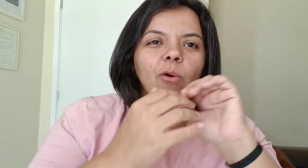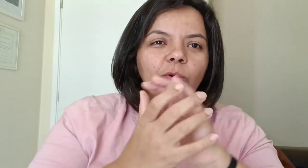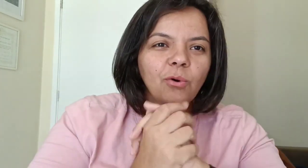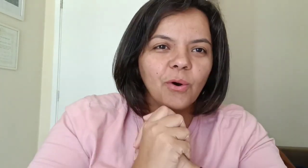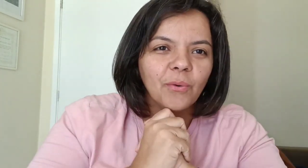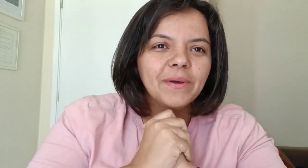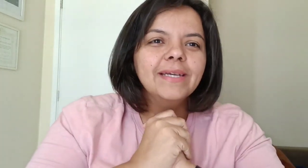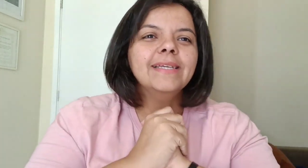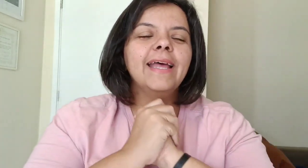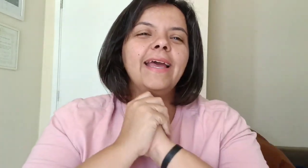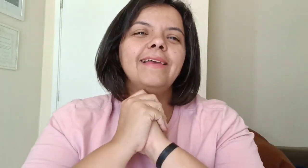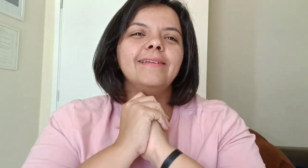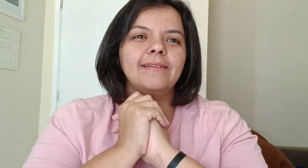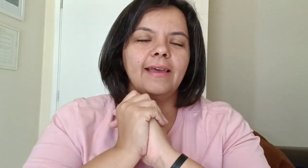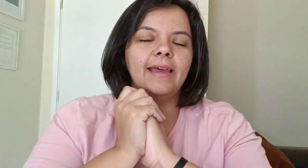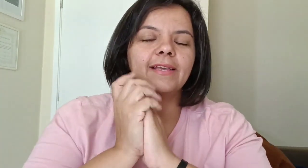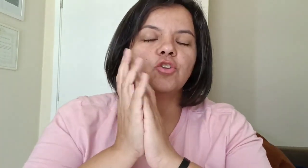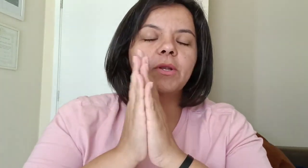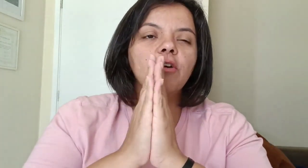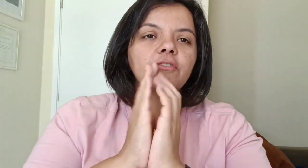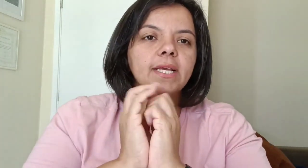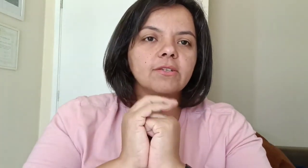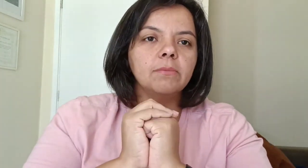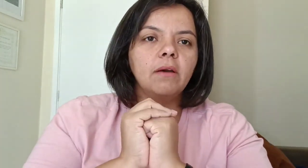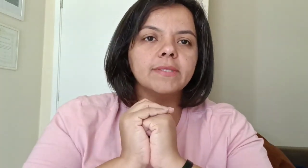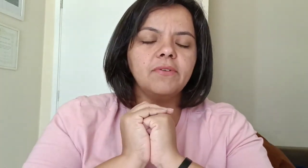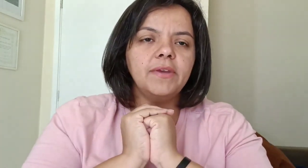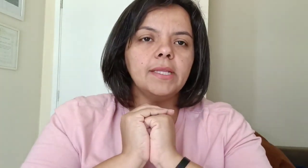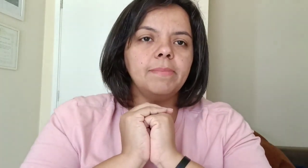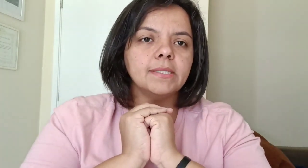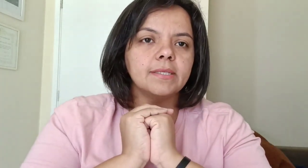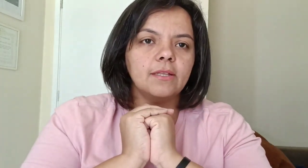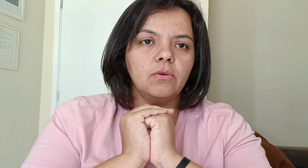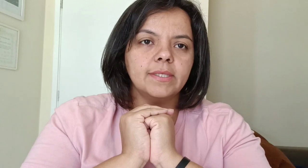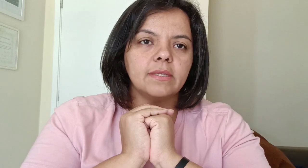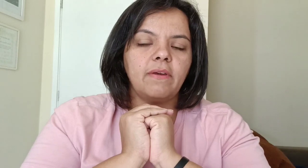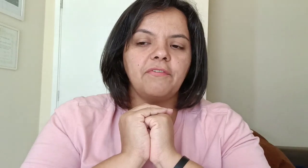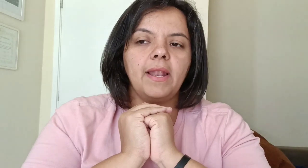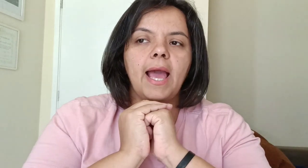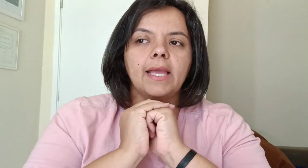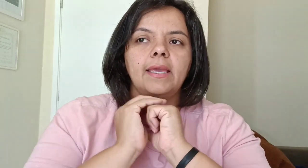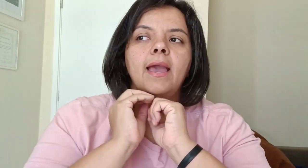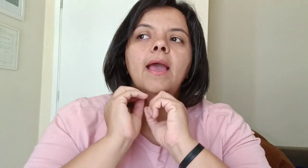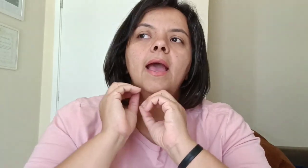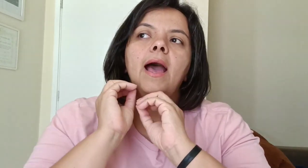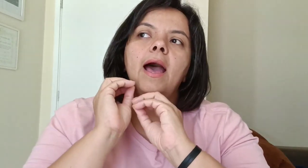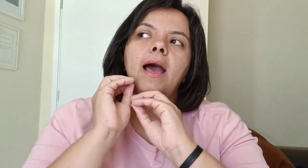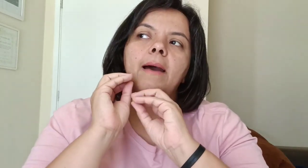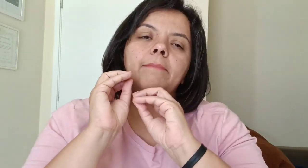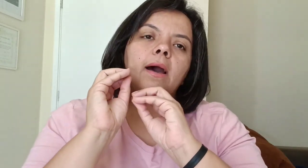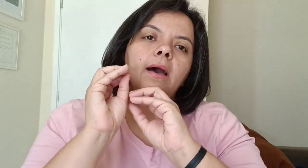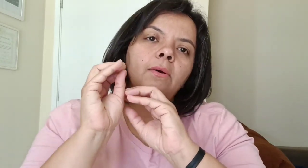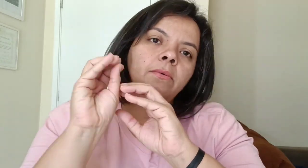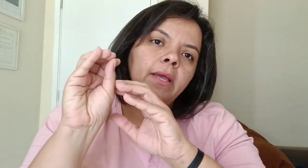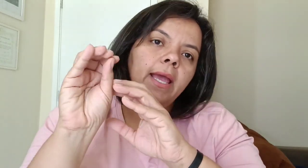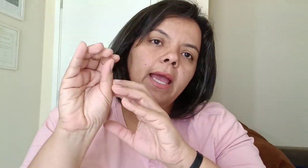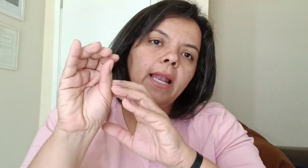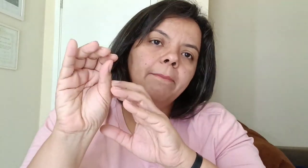um Google, né, sobre configuração de mão, você vai ver que tem pesquisadores que vai falar que a mão, ela